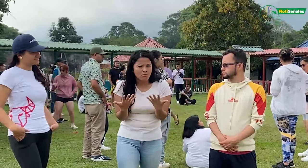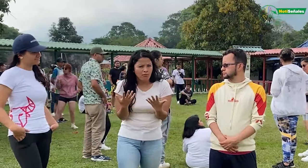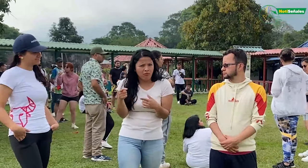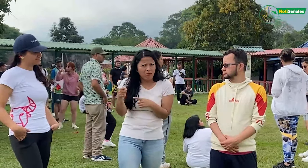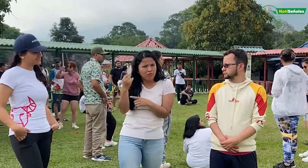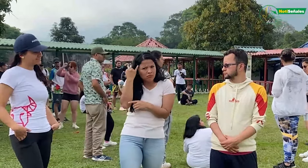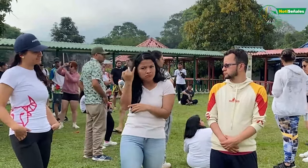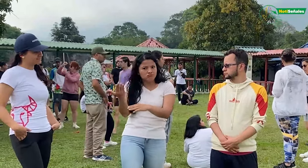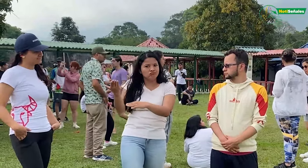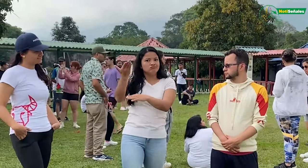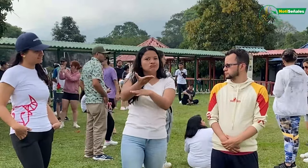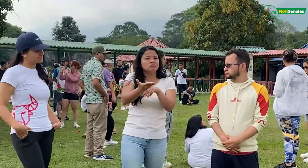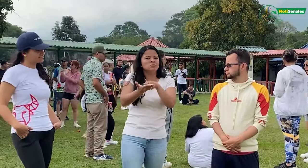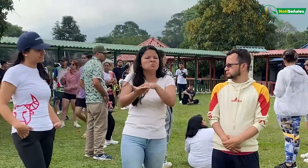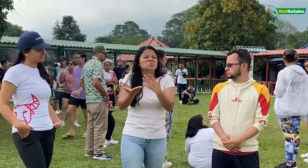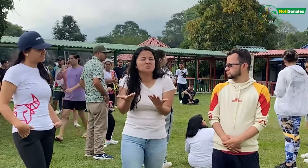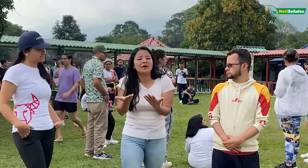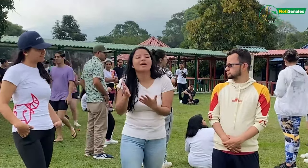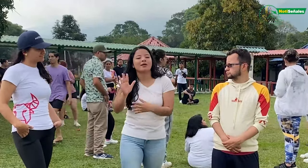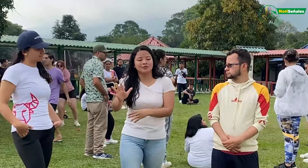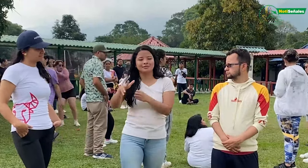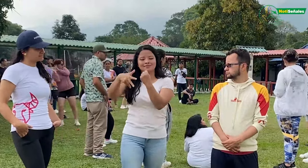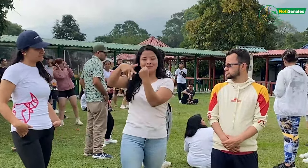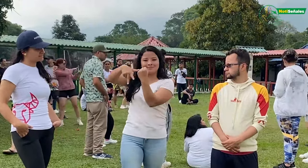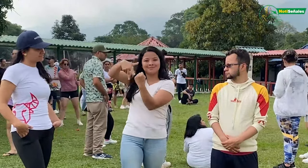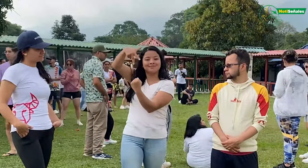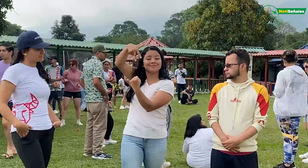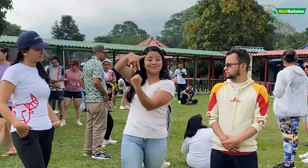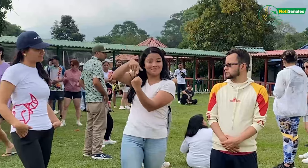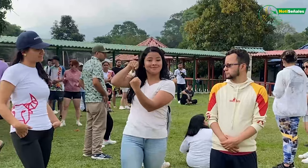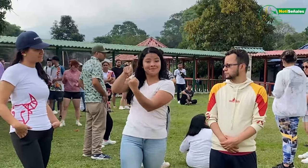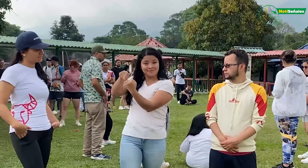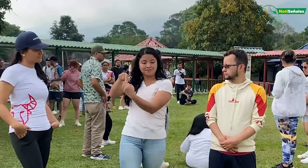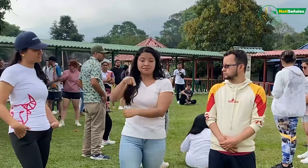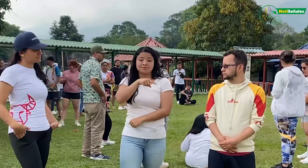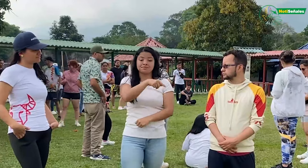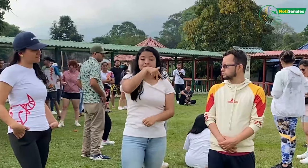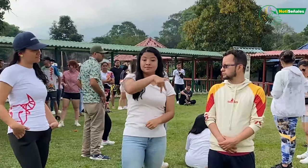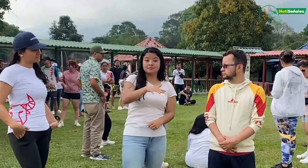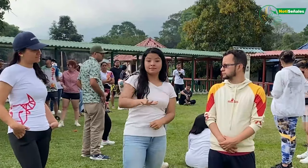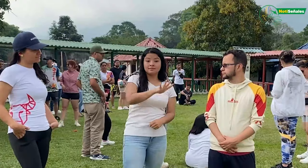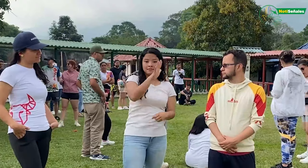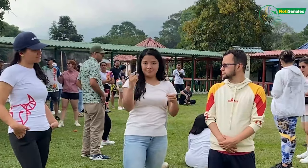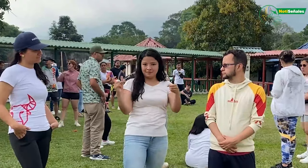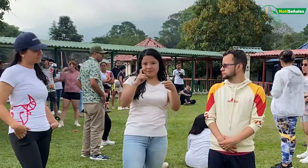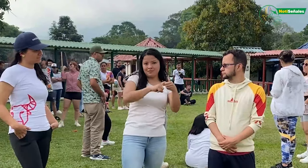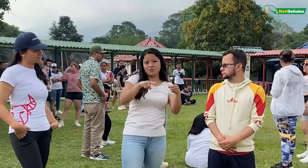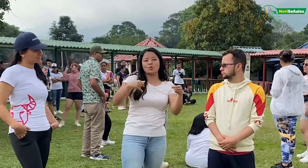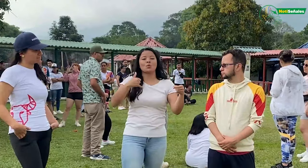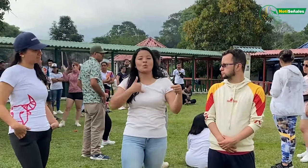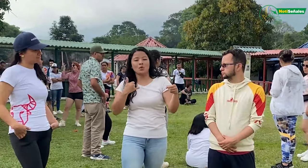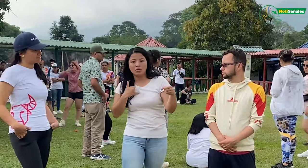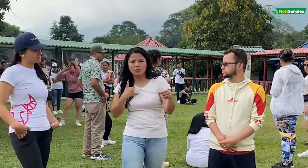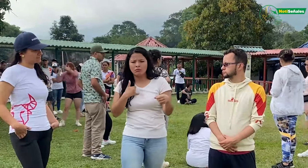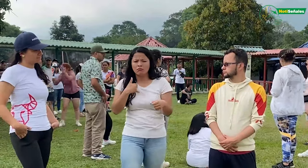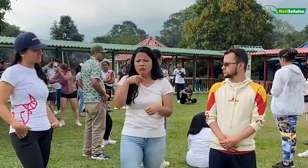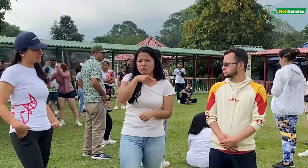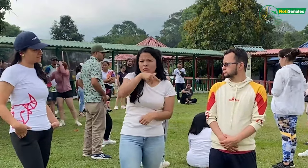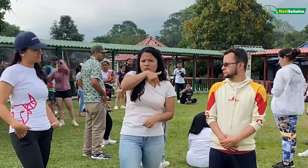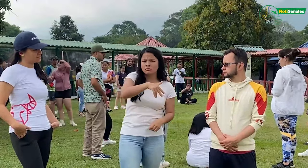La idea surgió del CIAJ, Comité de Infancia y Adolescencia y Juventud de Alisor, que está adscrito a la Comisión Nacional de